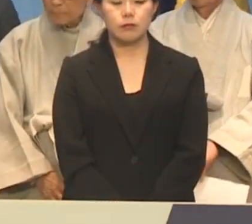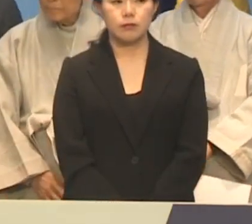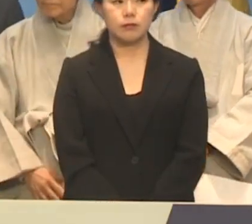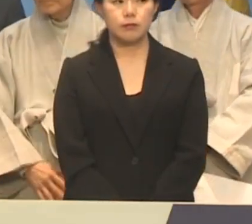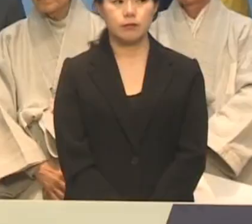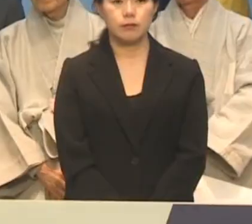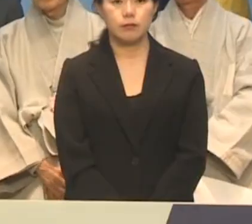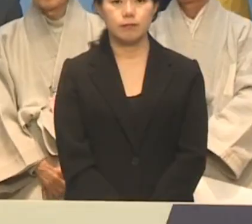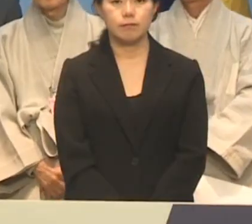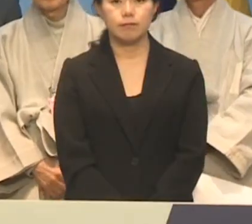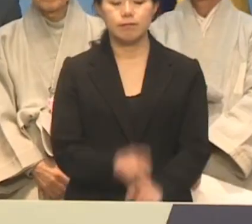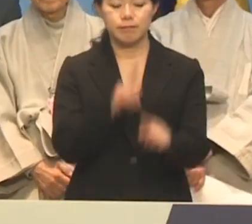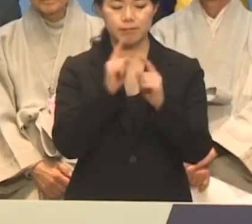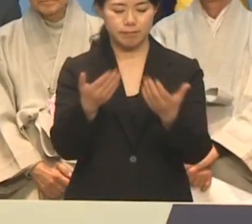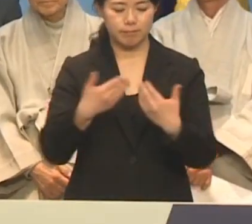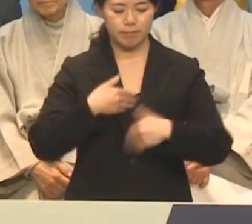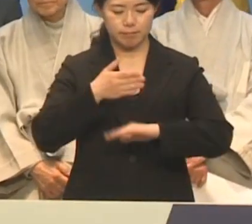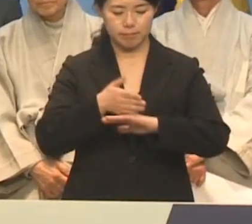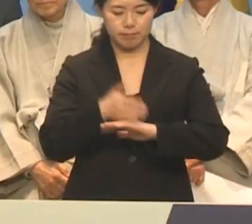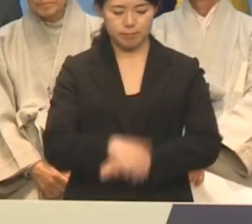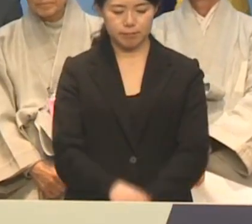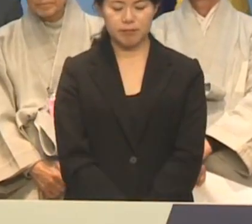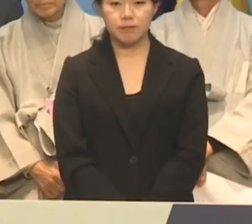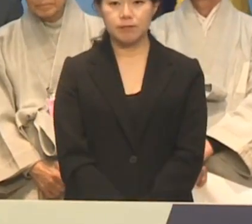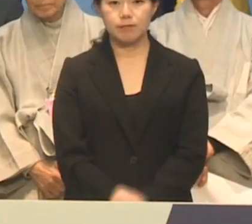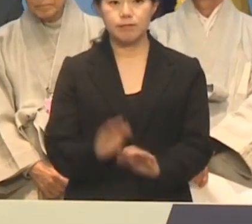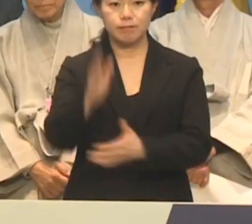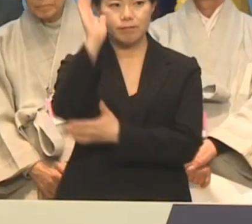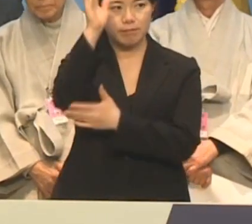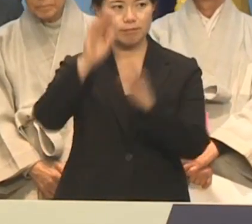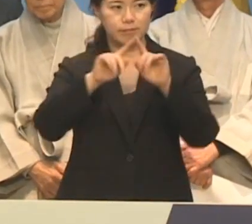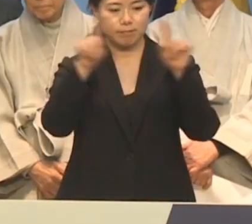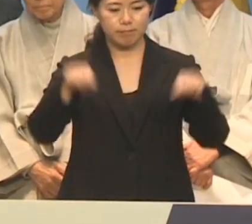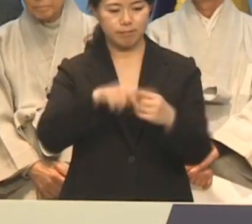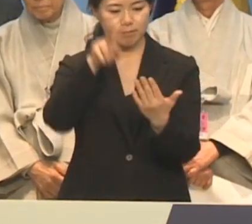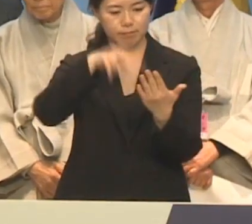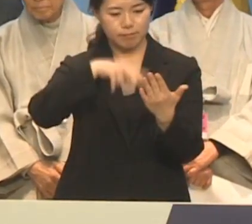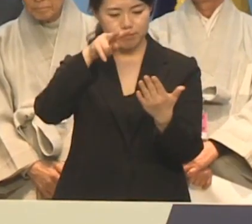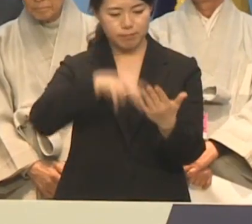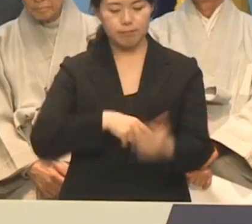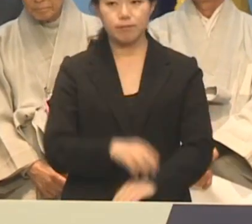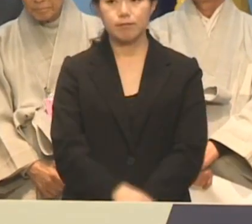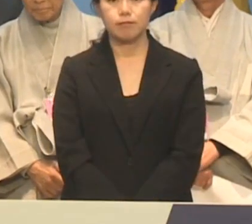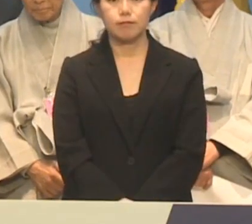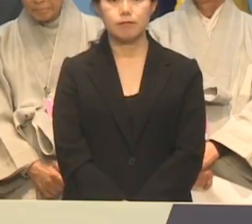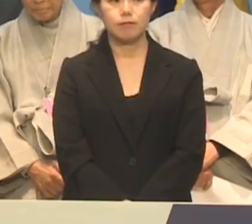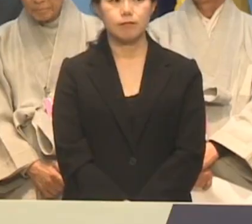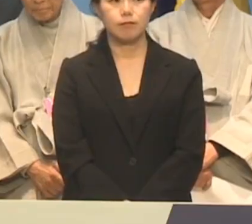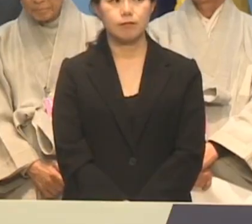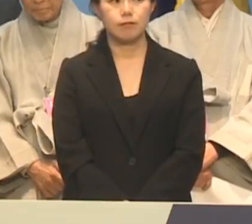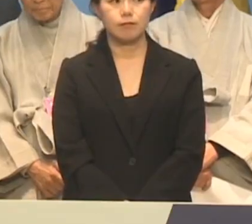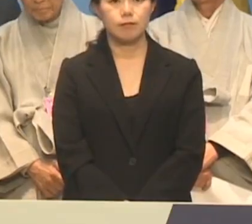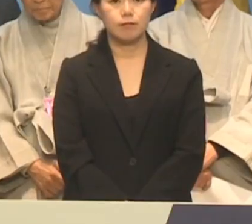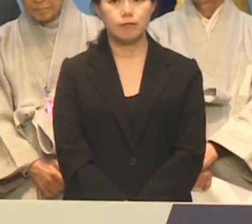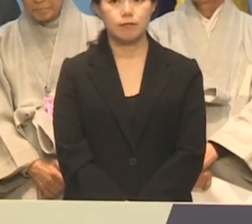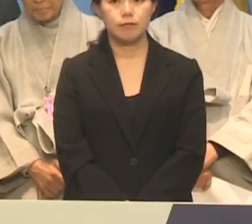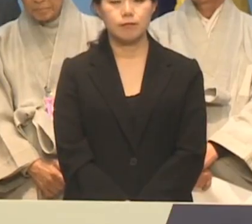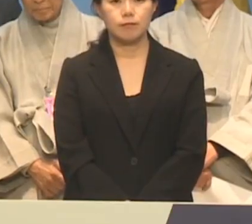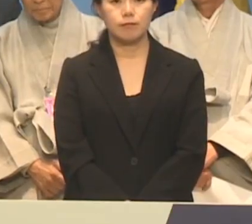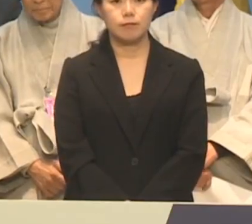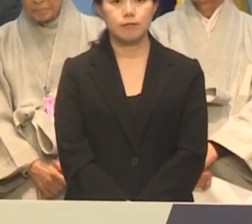예, 귀한 말씀 감사드립니다. 이제 기자회견문을 낭독합니다. 회견문